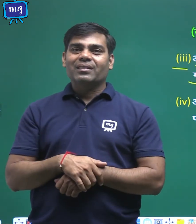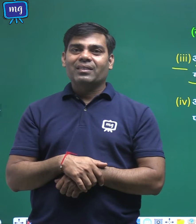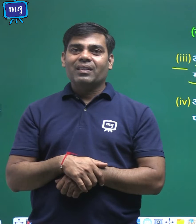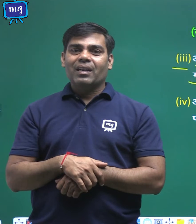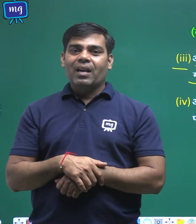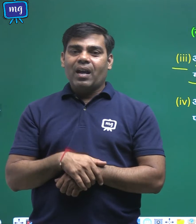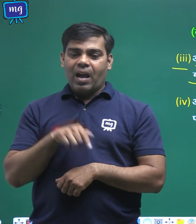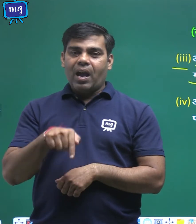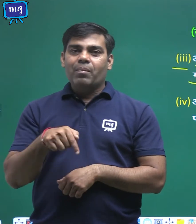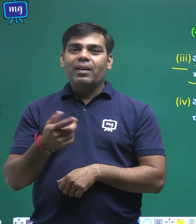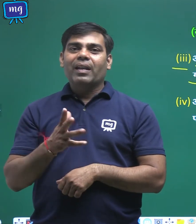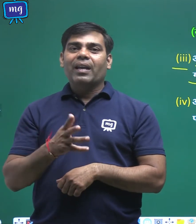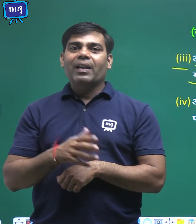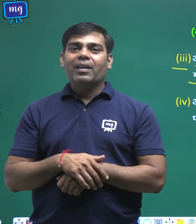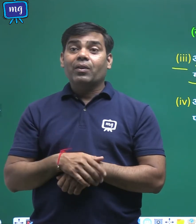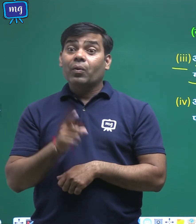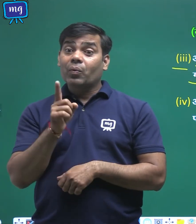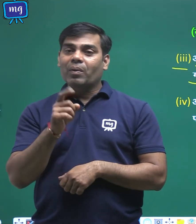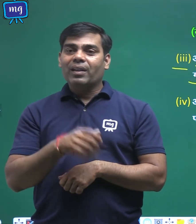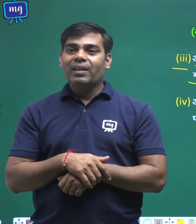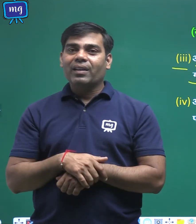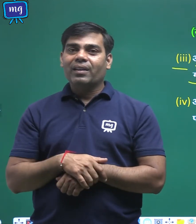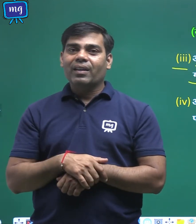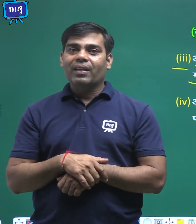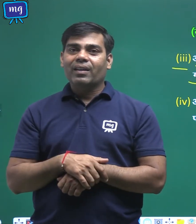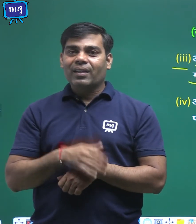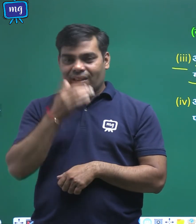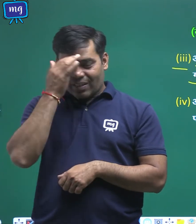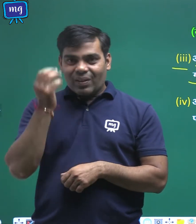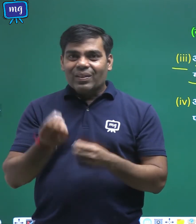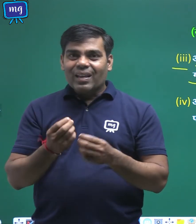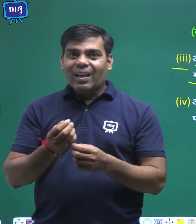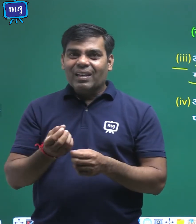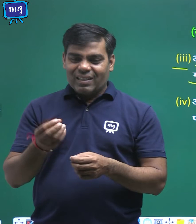अब न तुम्हारी दाल गलेगी।